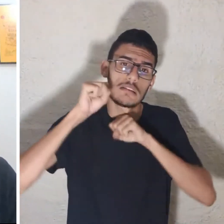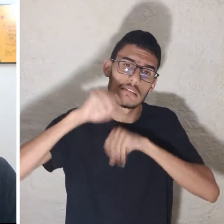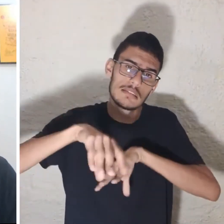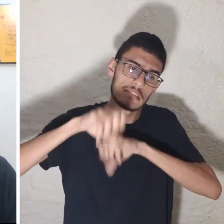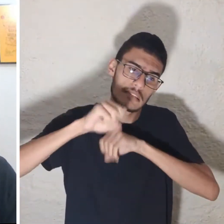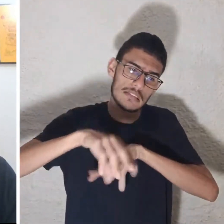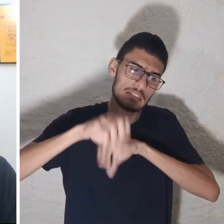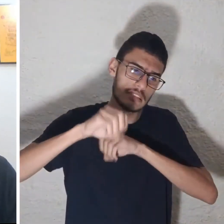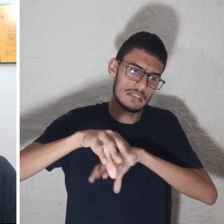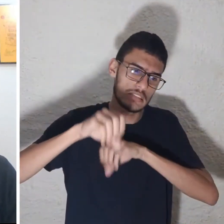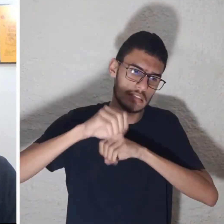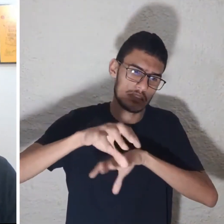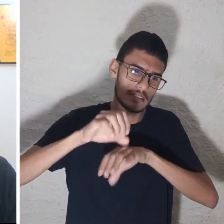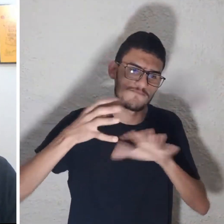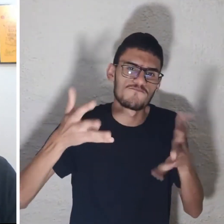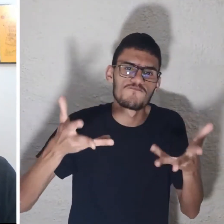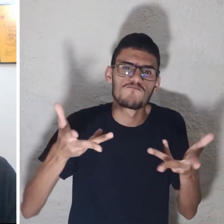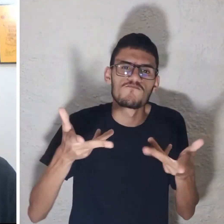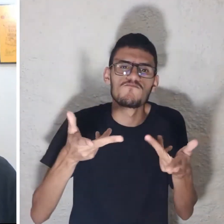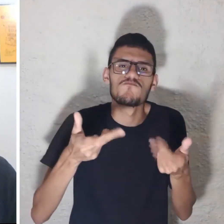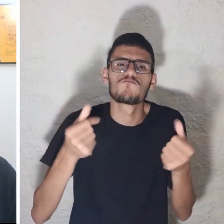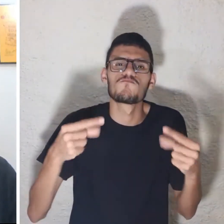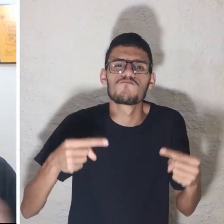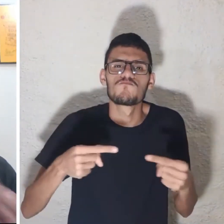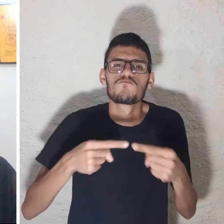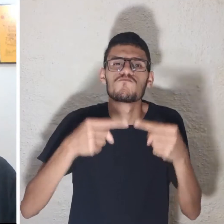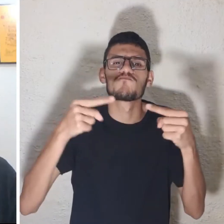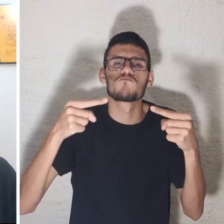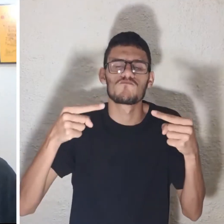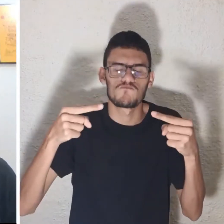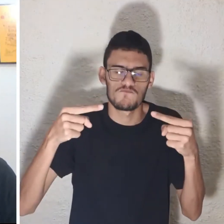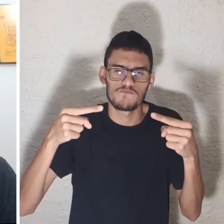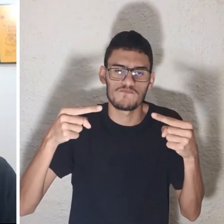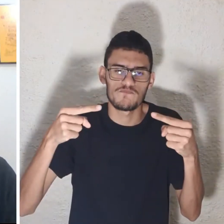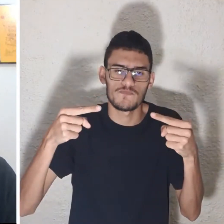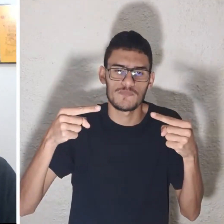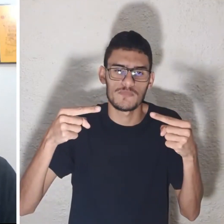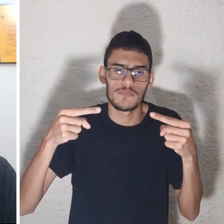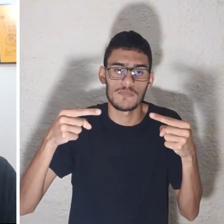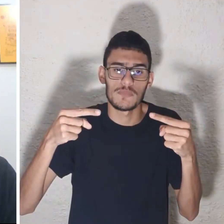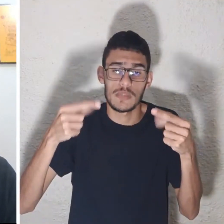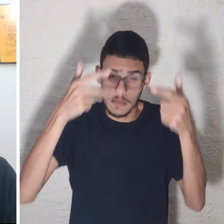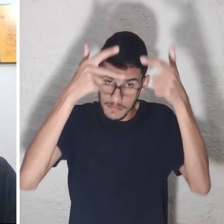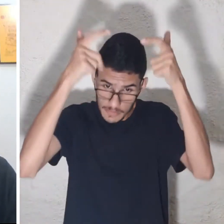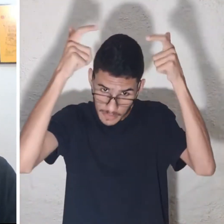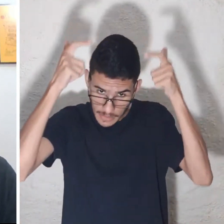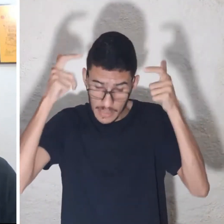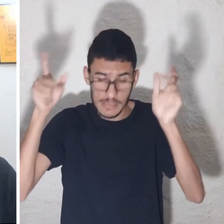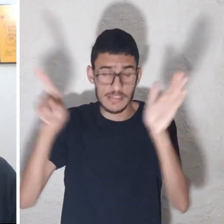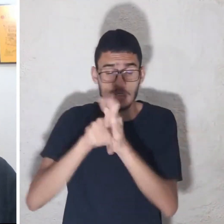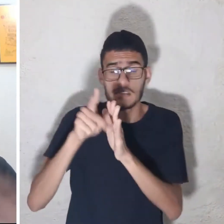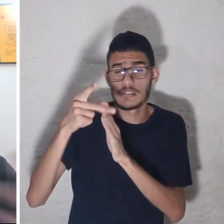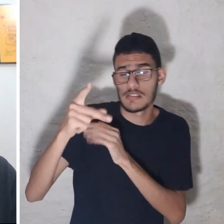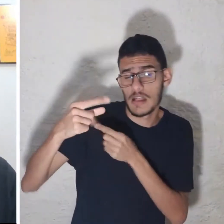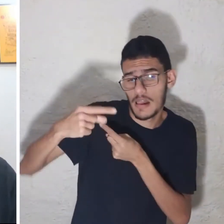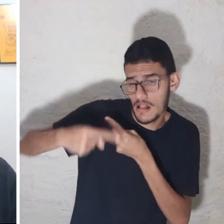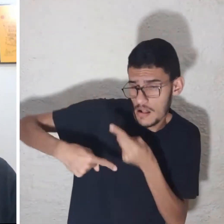uma educação que seria uma educação compatível com a educação dos